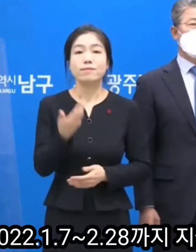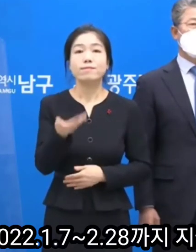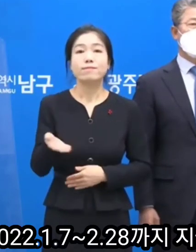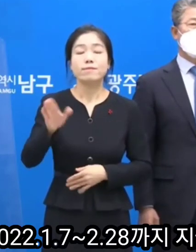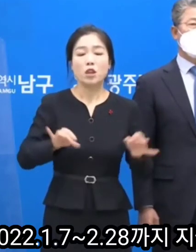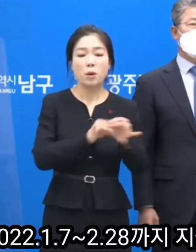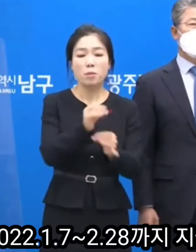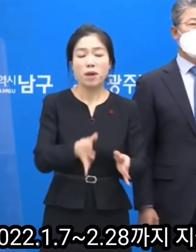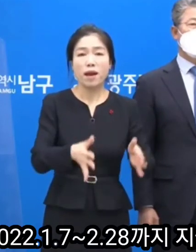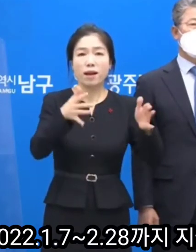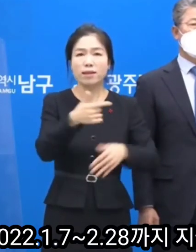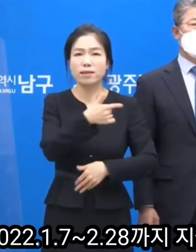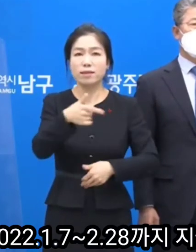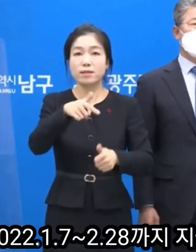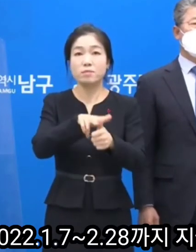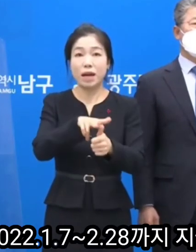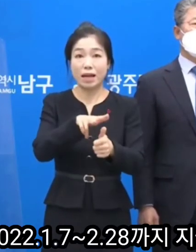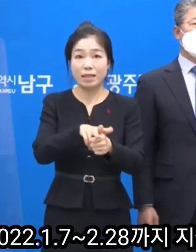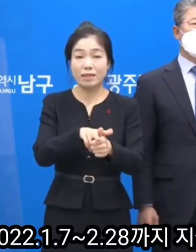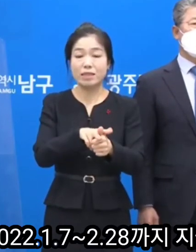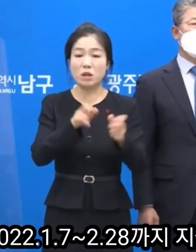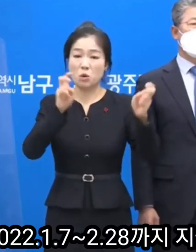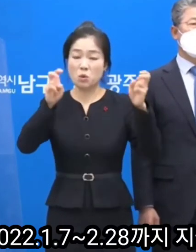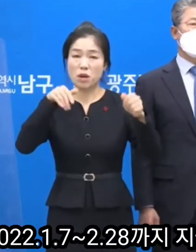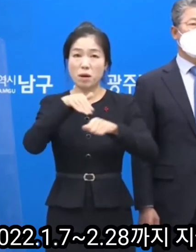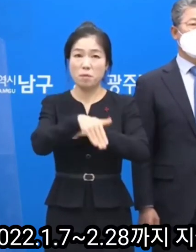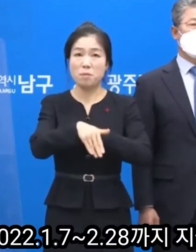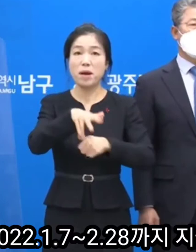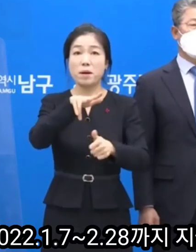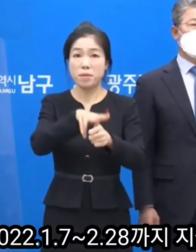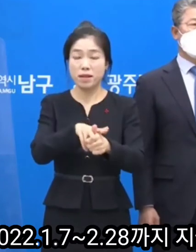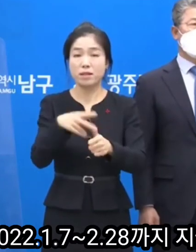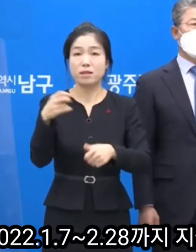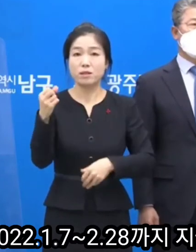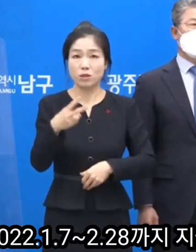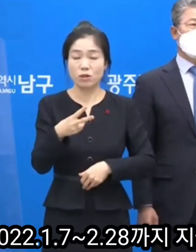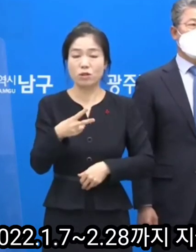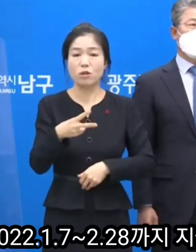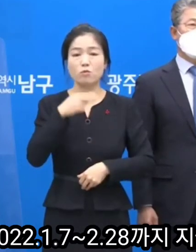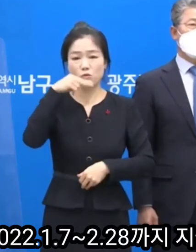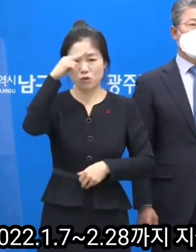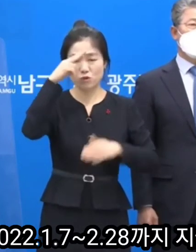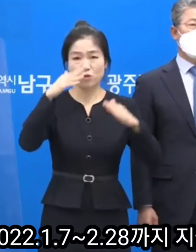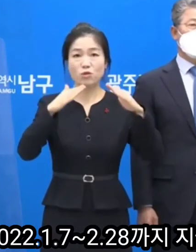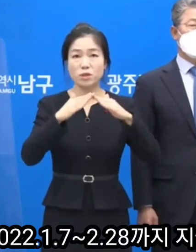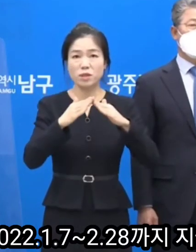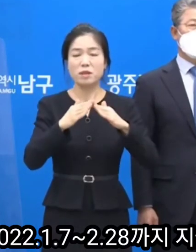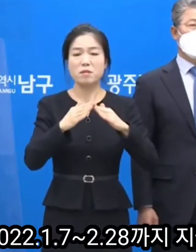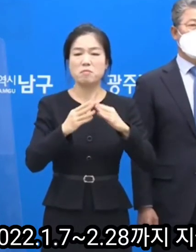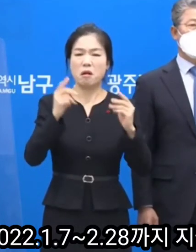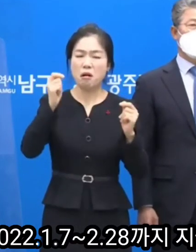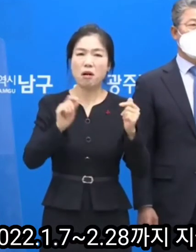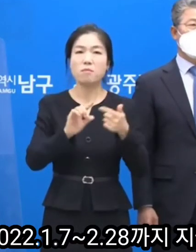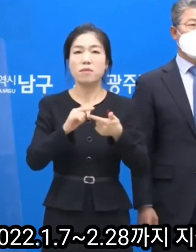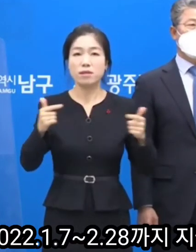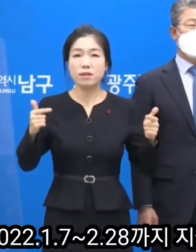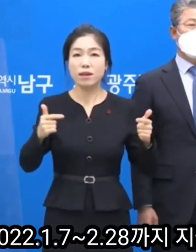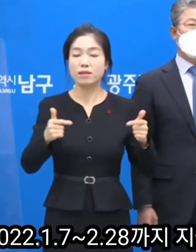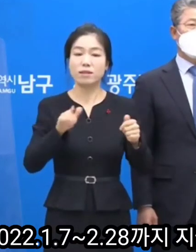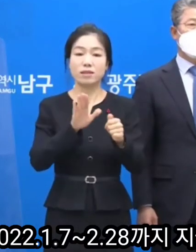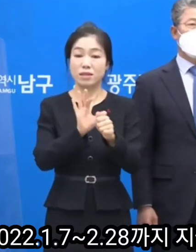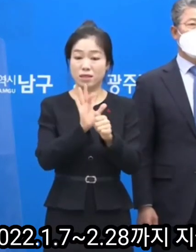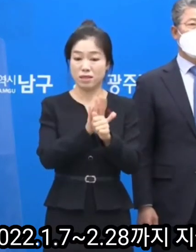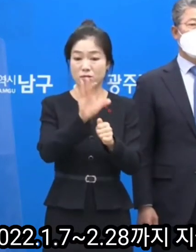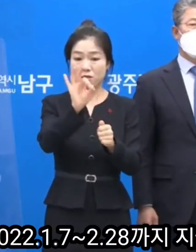다만 백화점이나 대형마트, 기업형 슈퍼마켓, 유흥업소 및 사행업소 등에서는